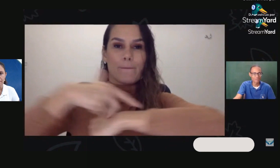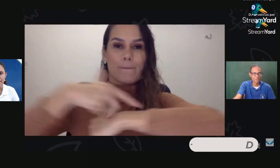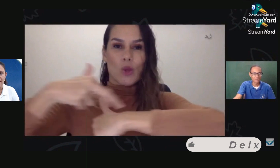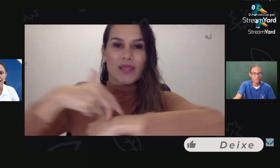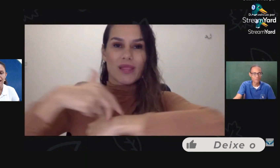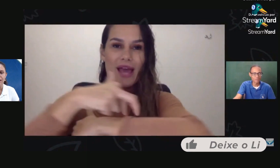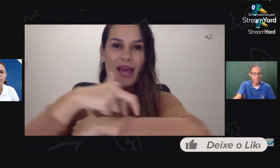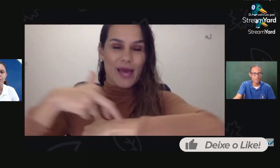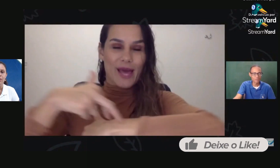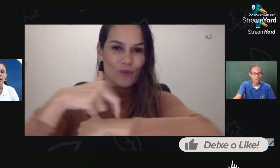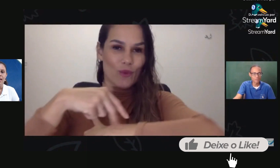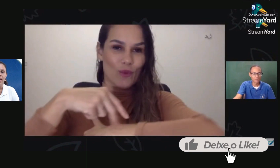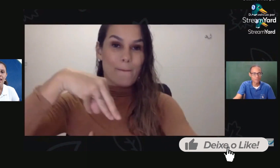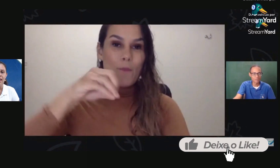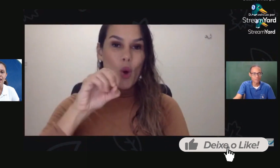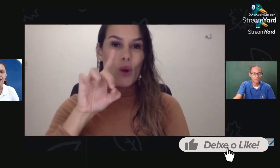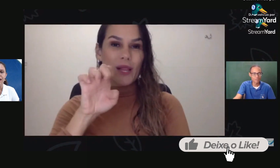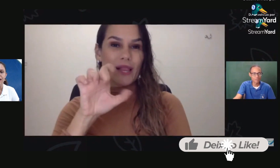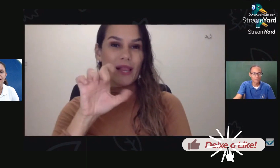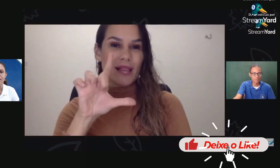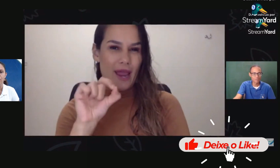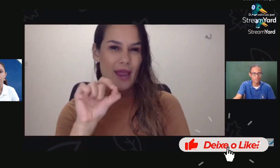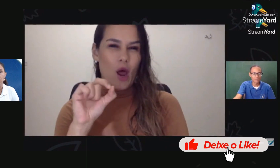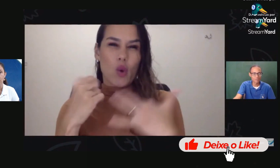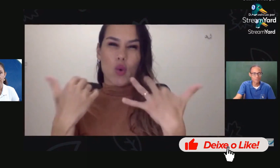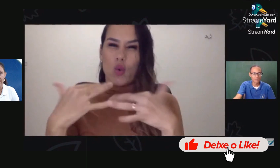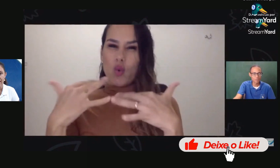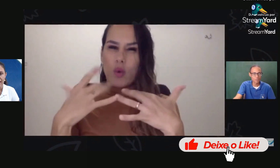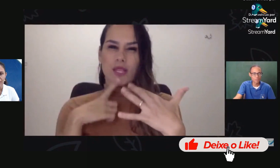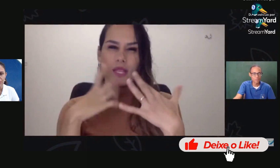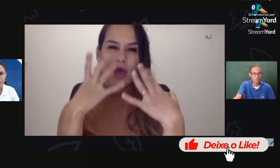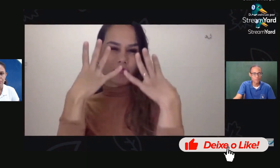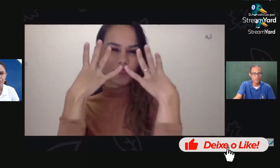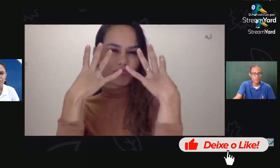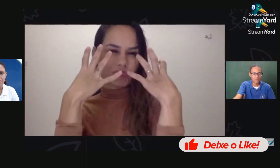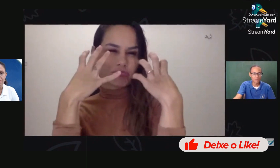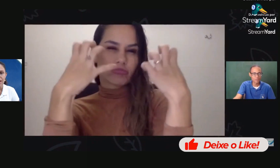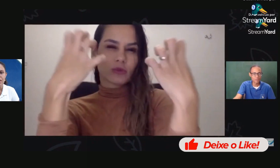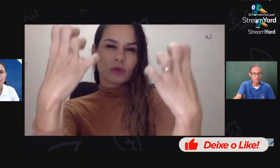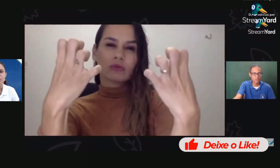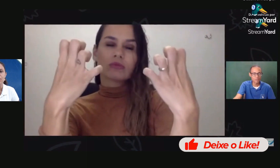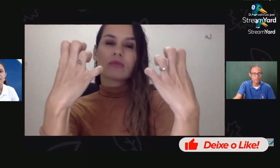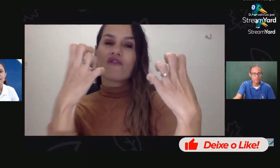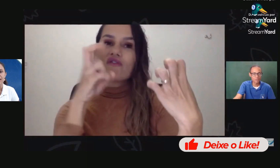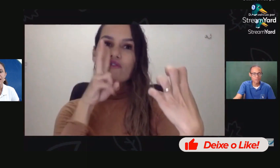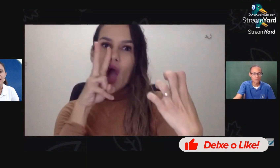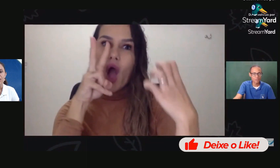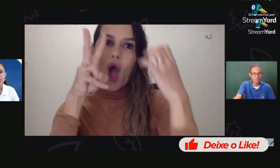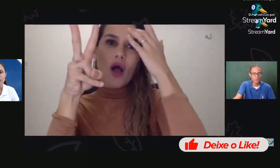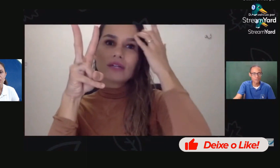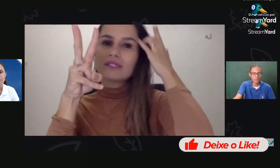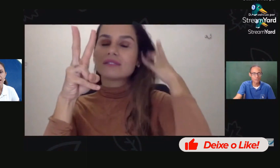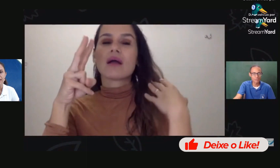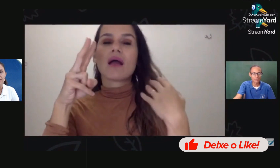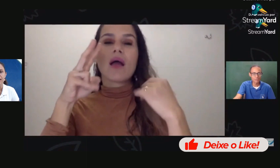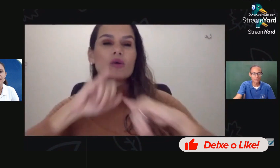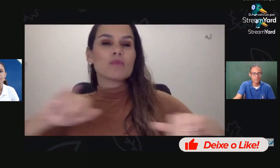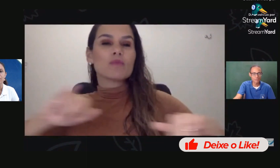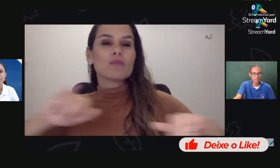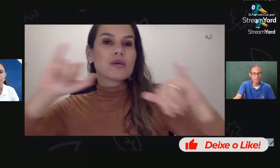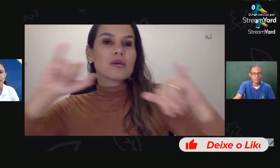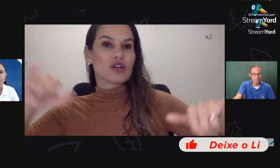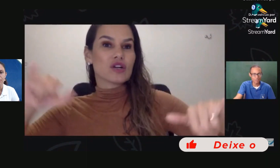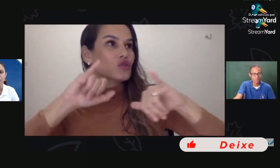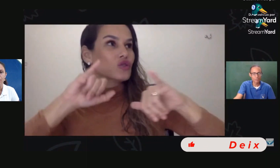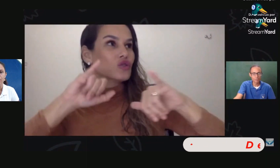meu trabalho como modelo, as pessoas, assim, tinham